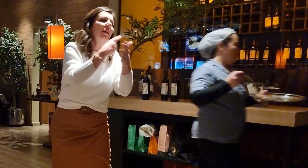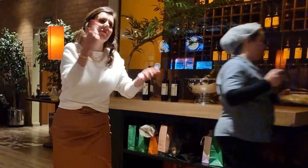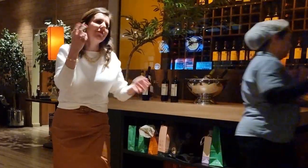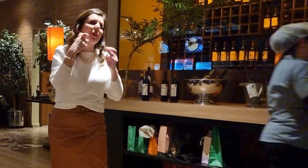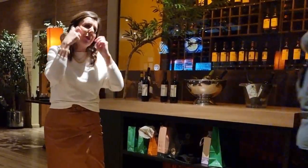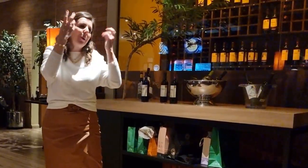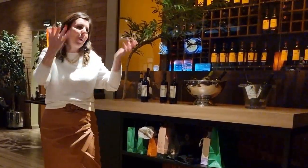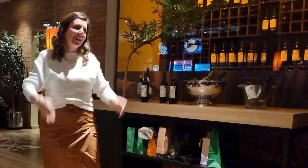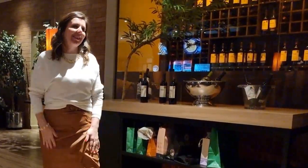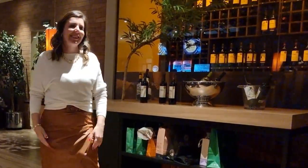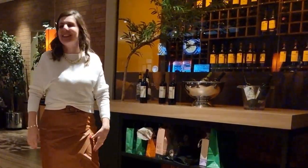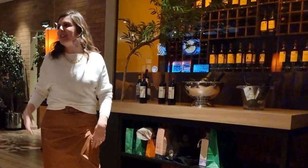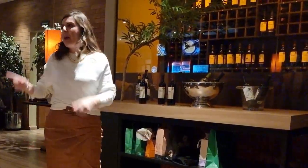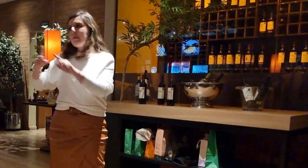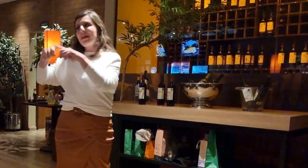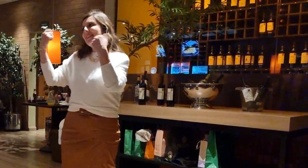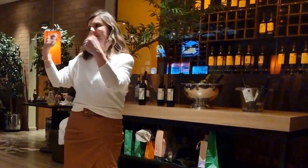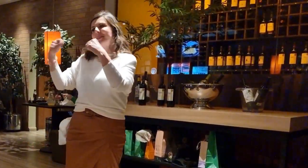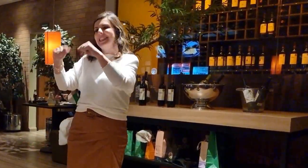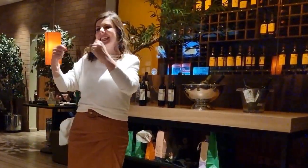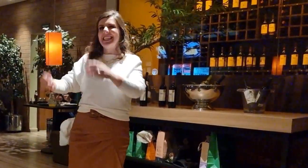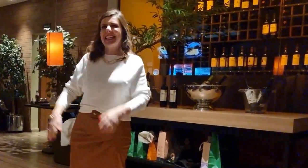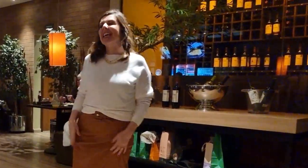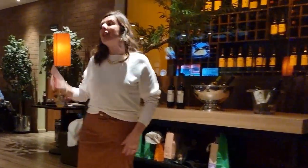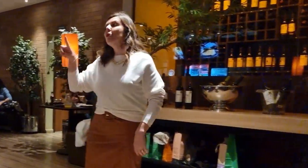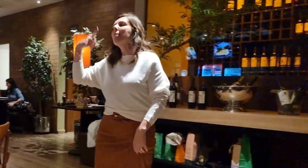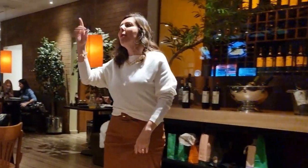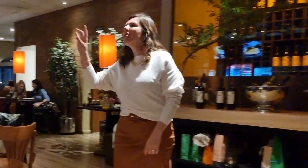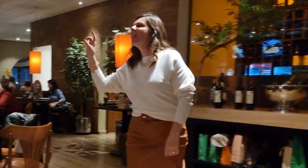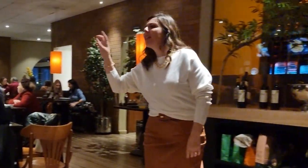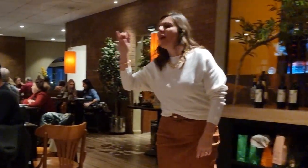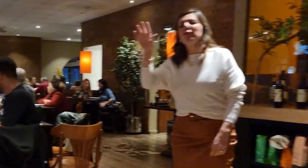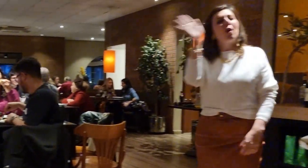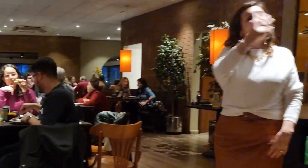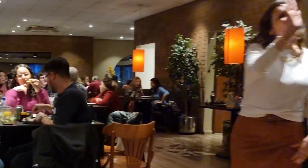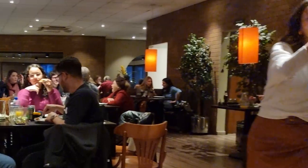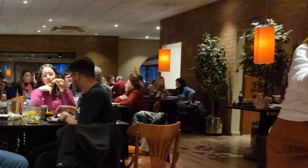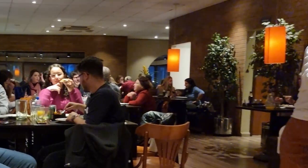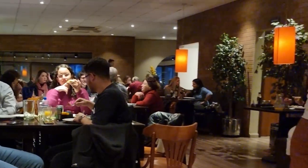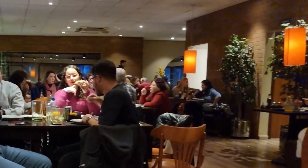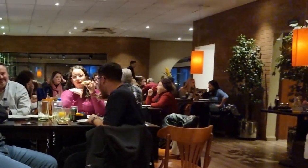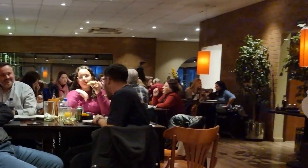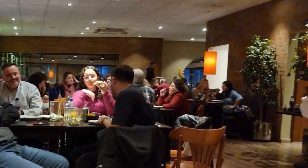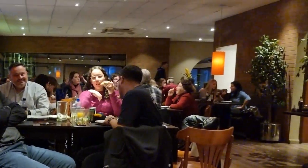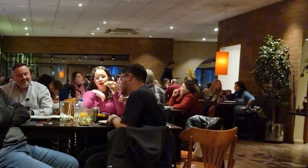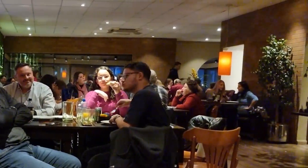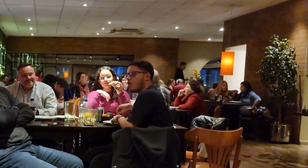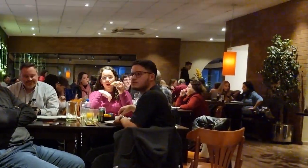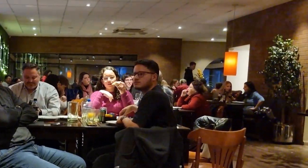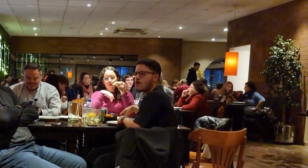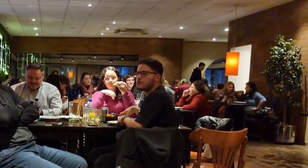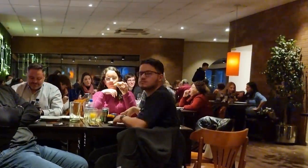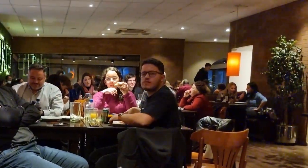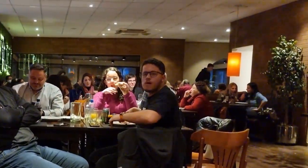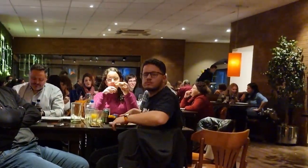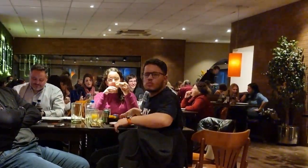Amém. Depois quero cada um vocês cumprimenta.